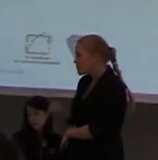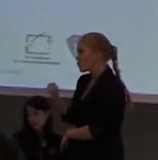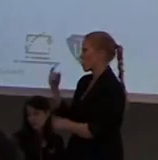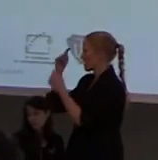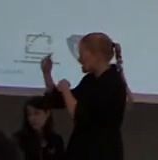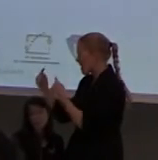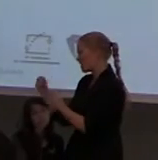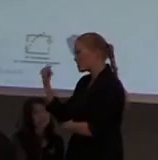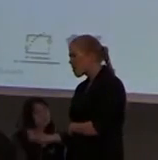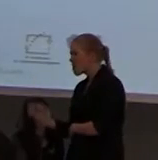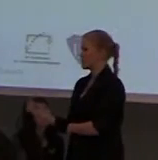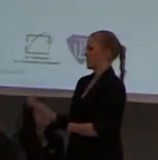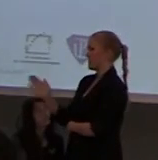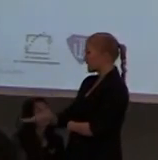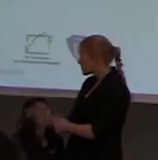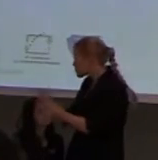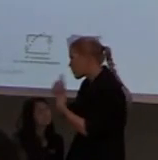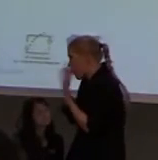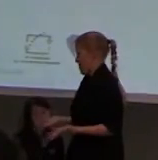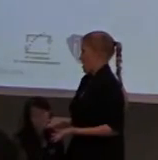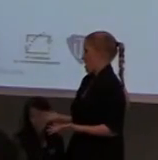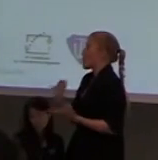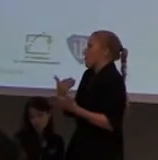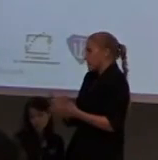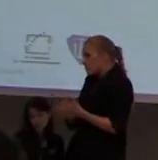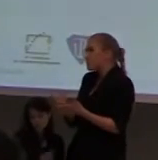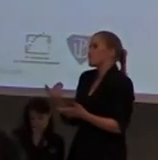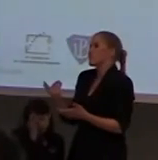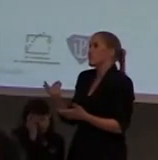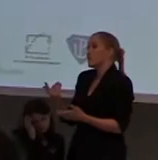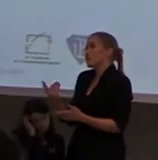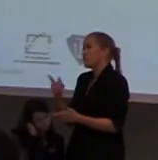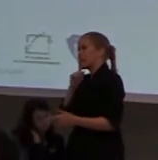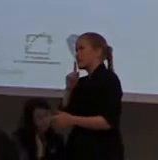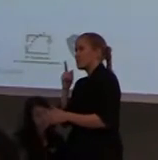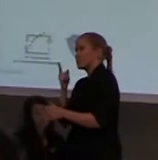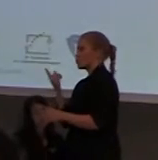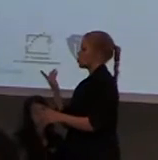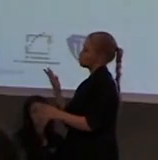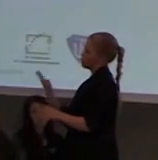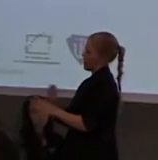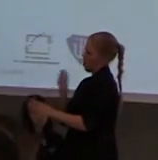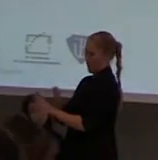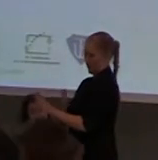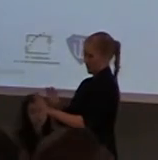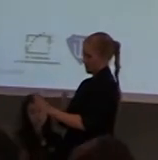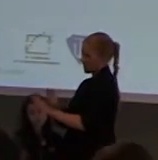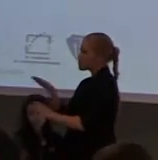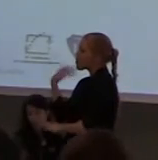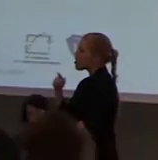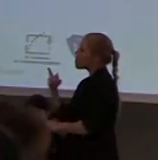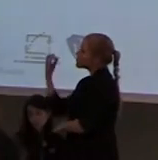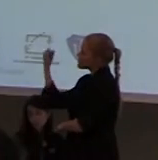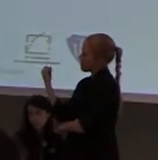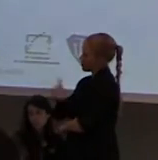já řeknu následující připomínku. 7 tisíc dětí odešlo za poslední 4 roky ze základních